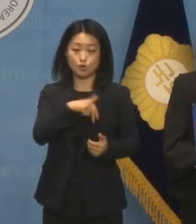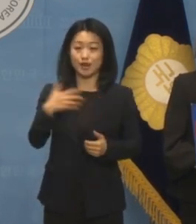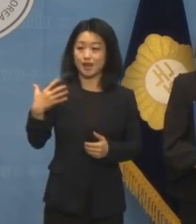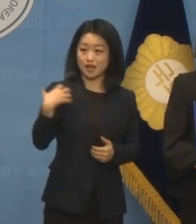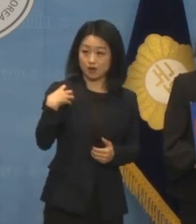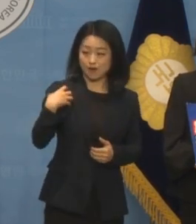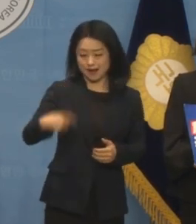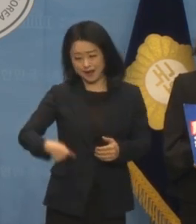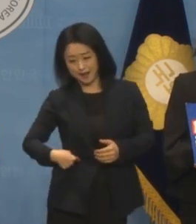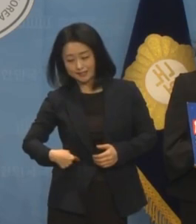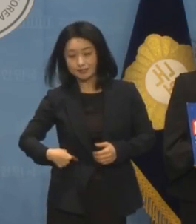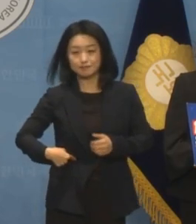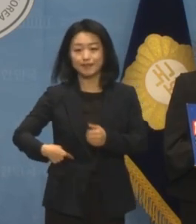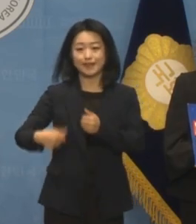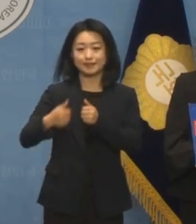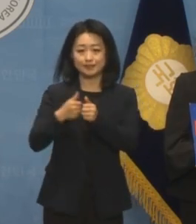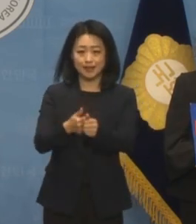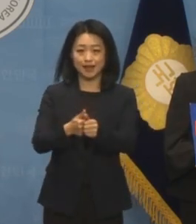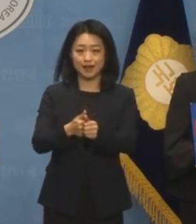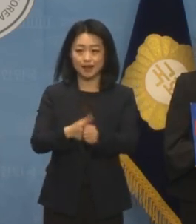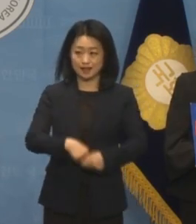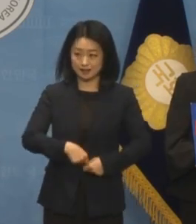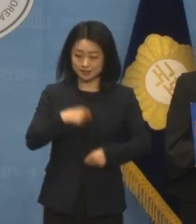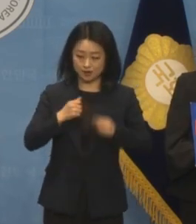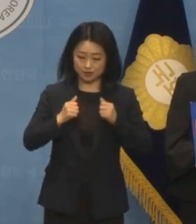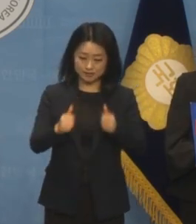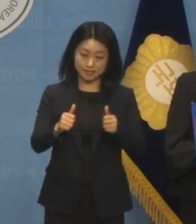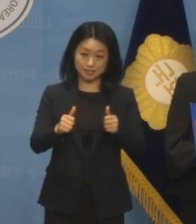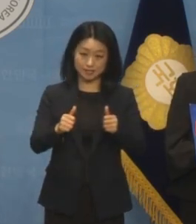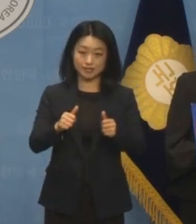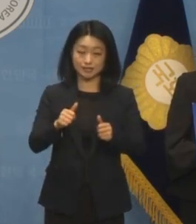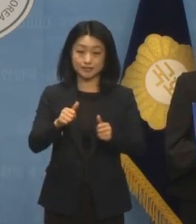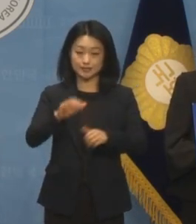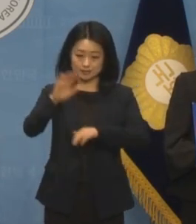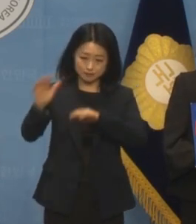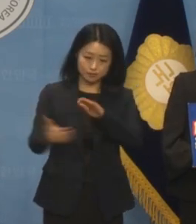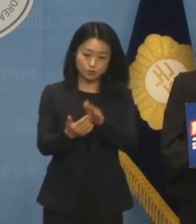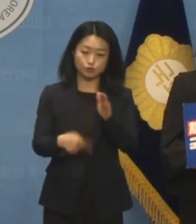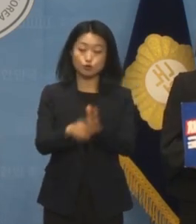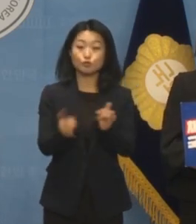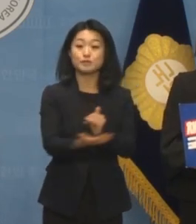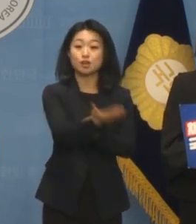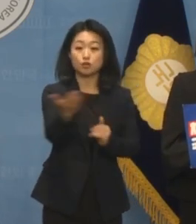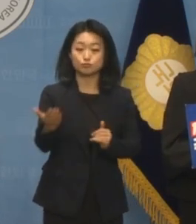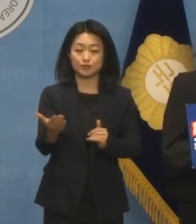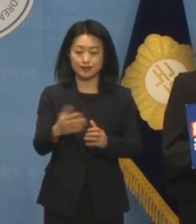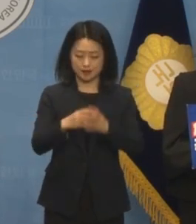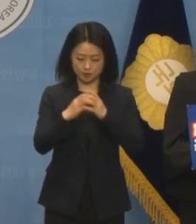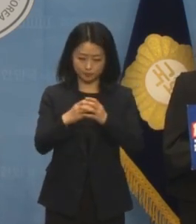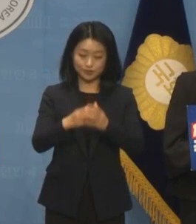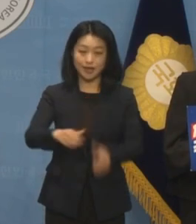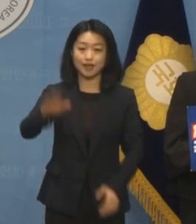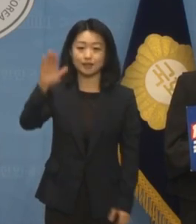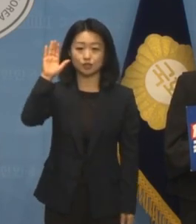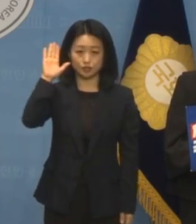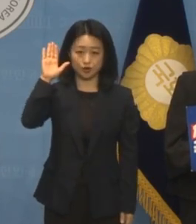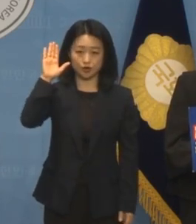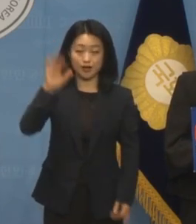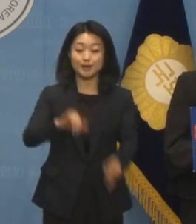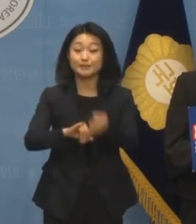직무를 양심에 따라 성실히 수행할 것을 국민 앞에 엄숙히 선서합니다.